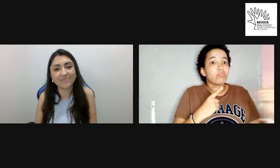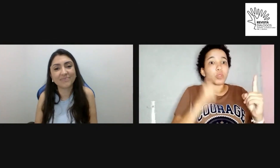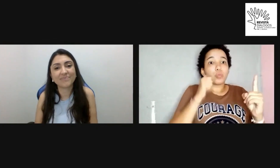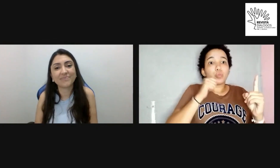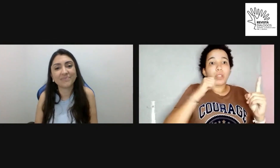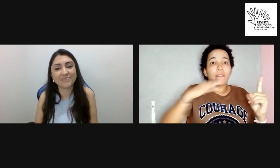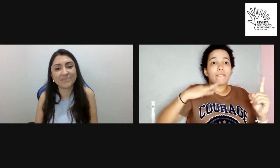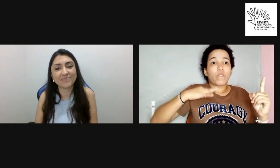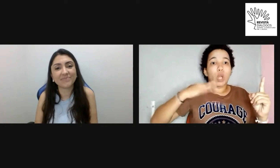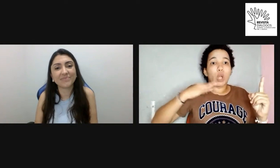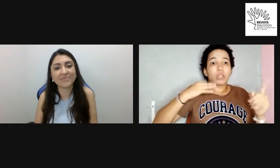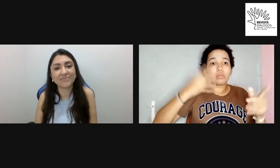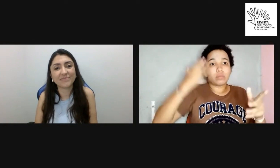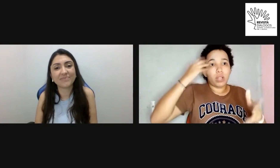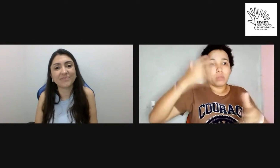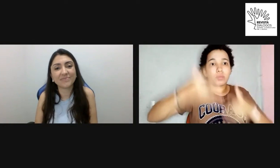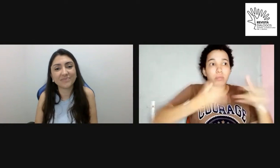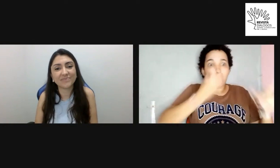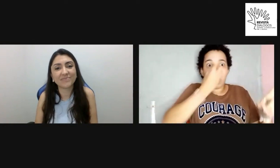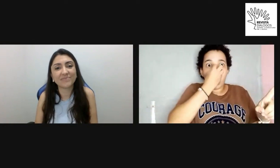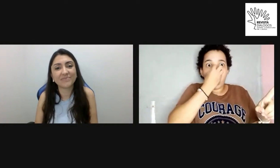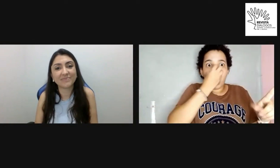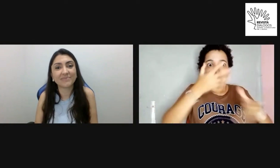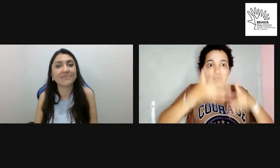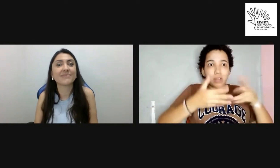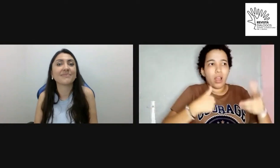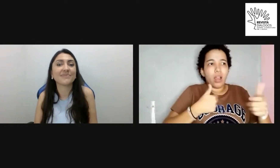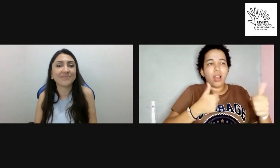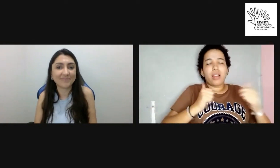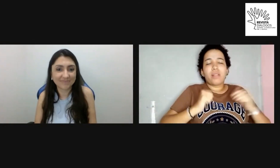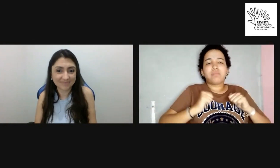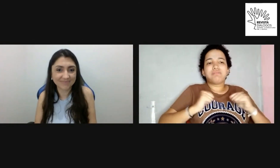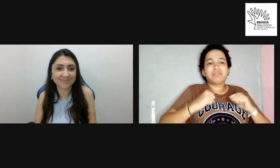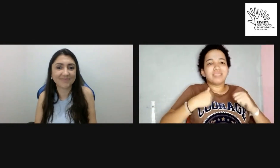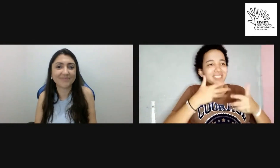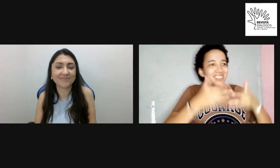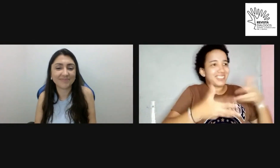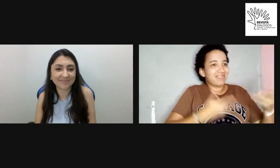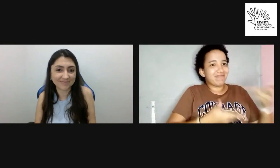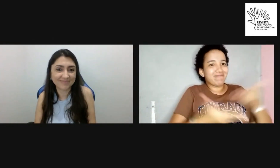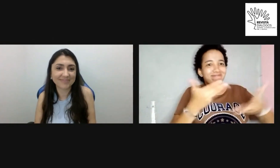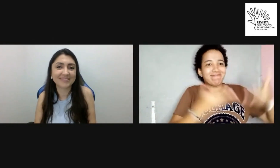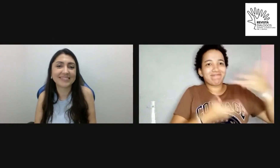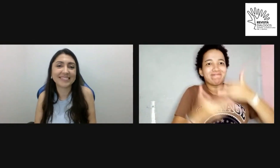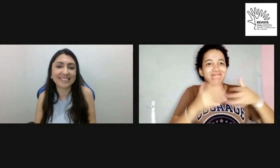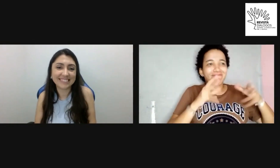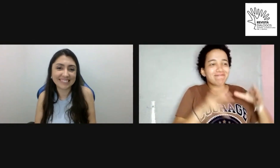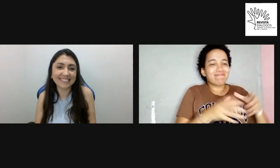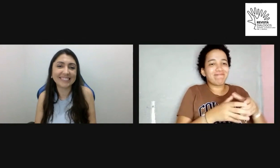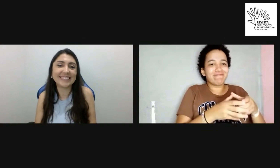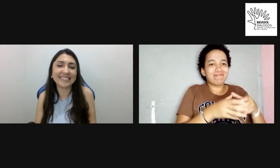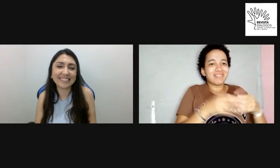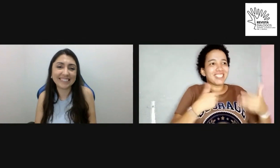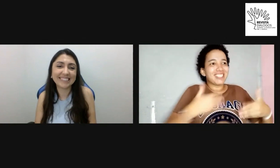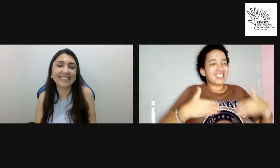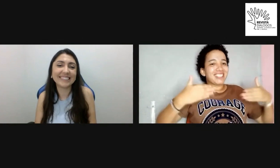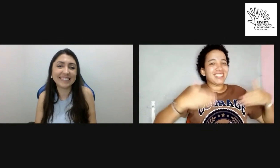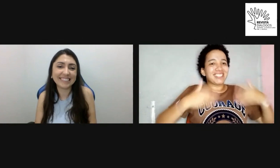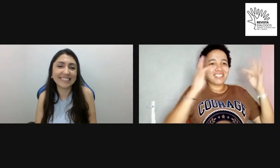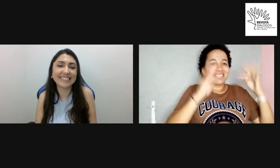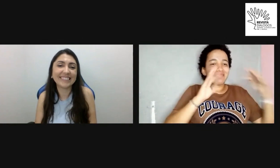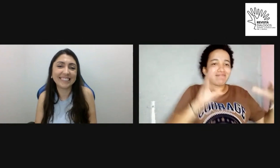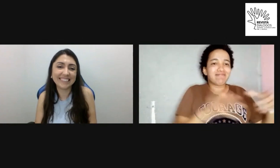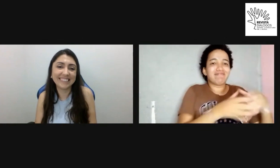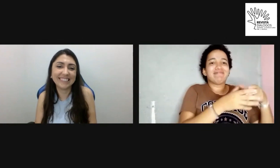tinha intérprete. Até que chegou uma intérprete voluntária. Ela era palhaça e sabia Libras. Então eu me senti à vontade e comecei